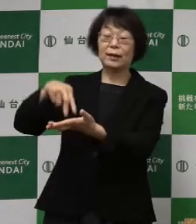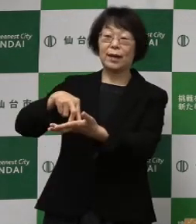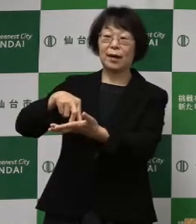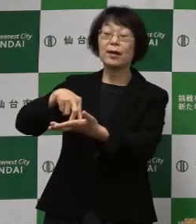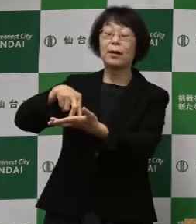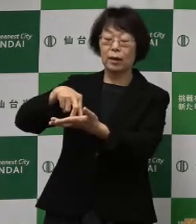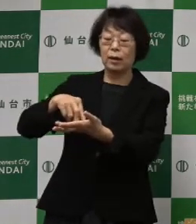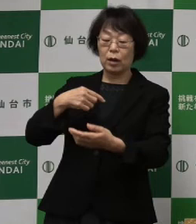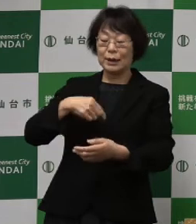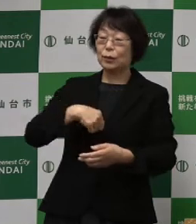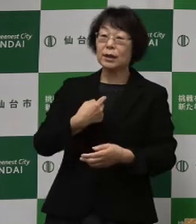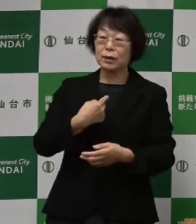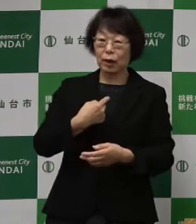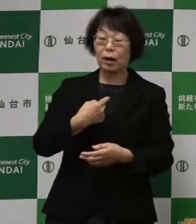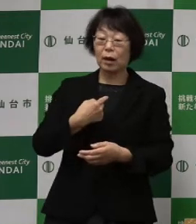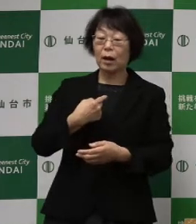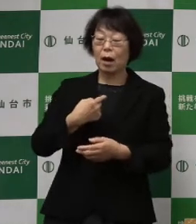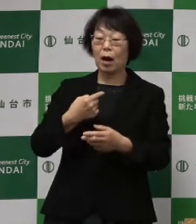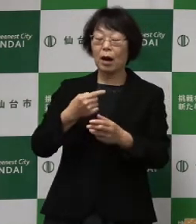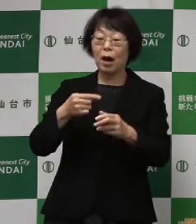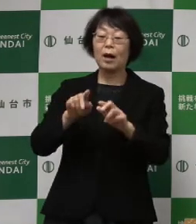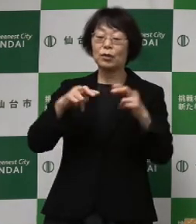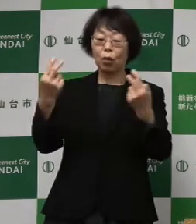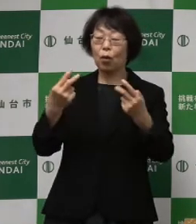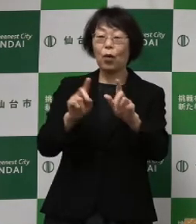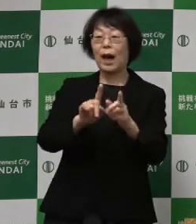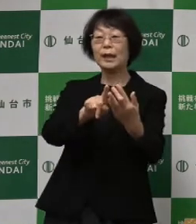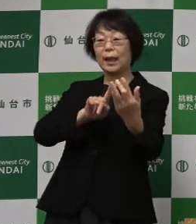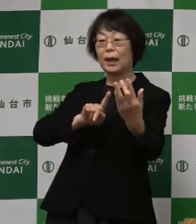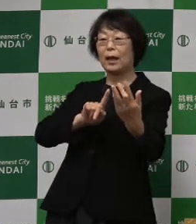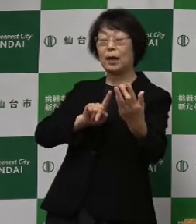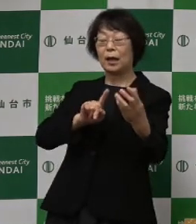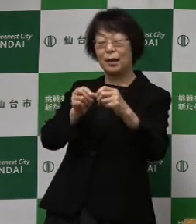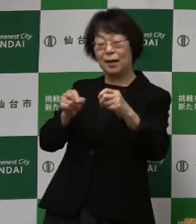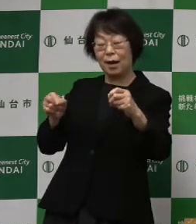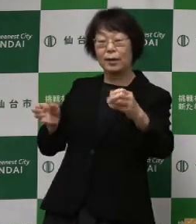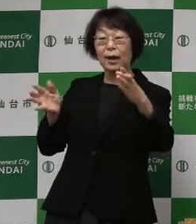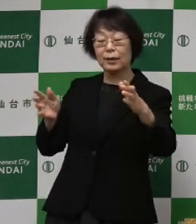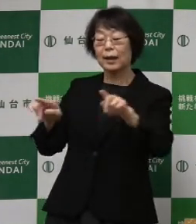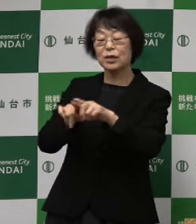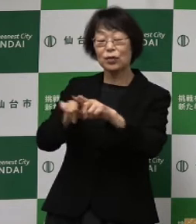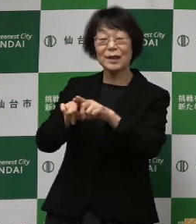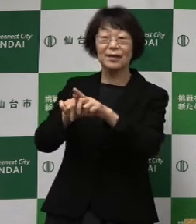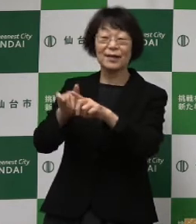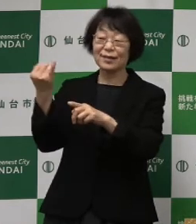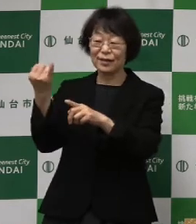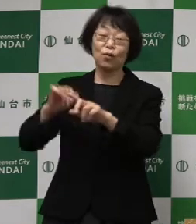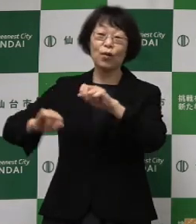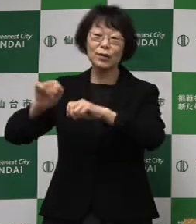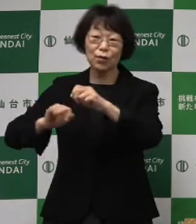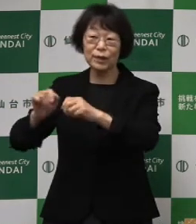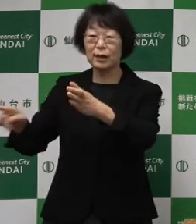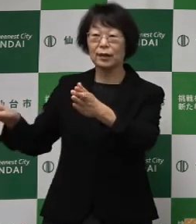ね。私自身は政党を離れておりましたけれども、ずっと長いこと一緒に活動してきた、